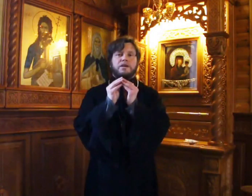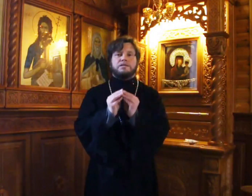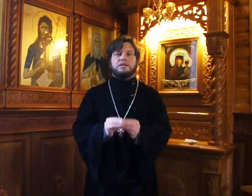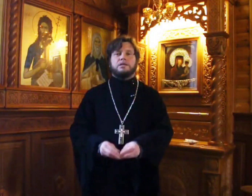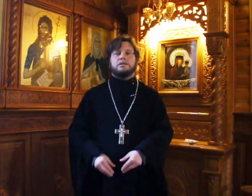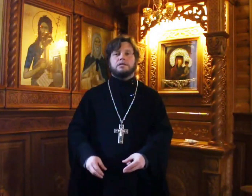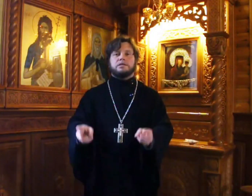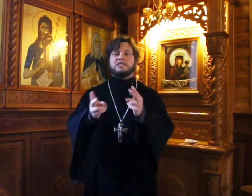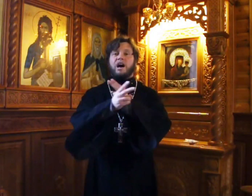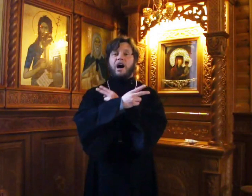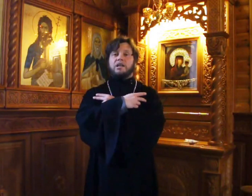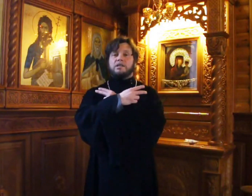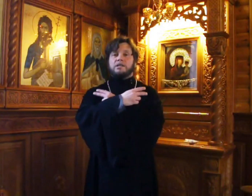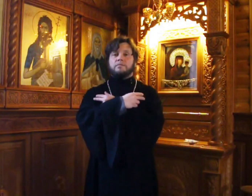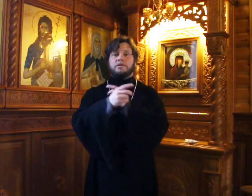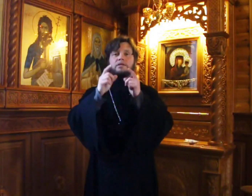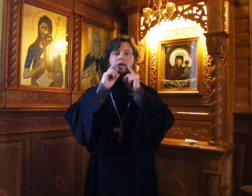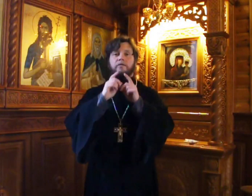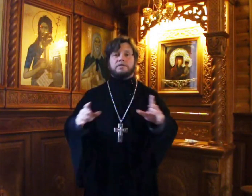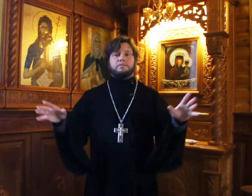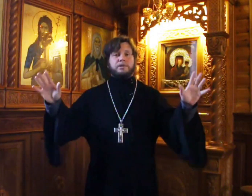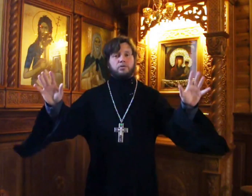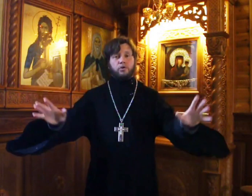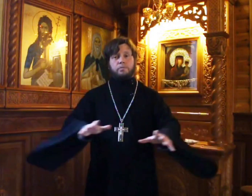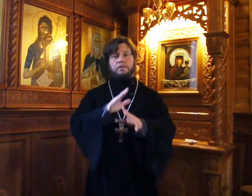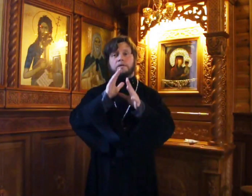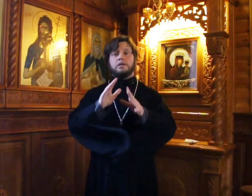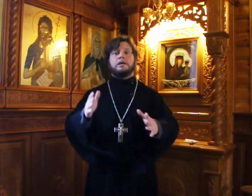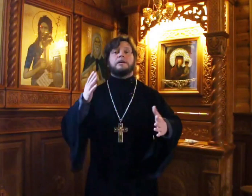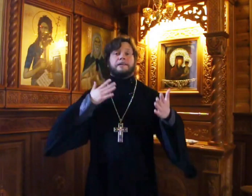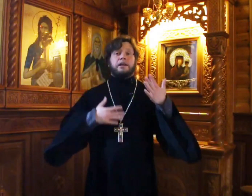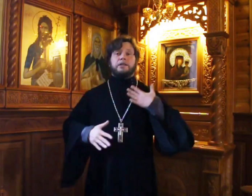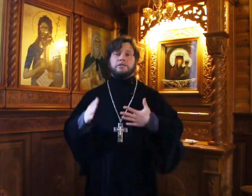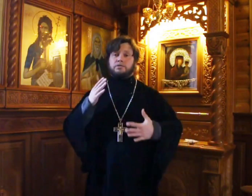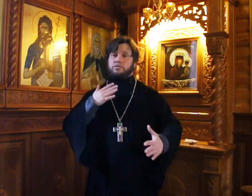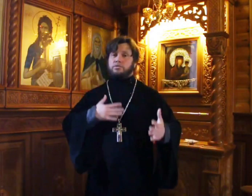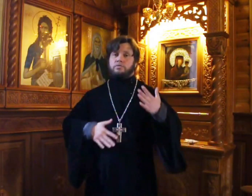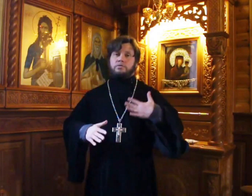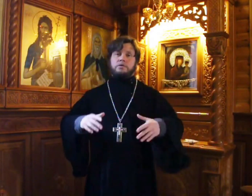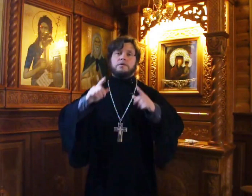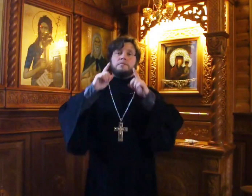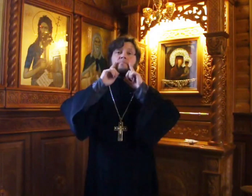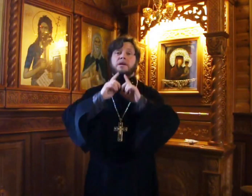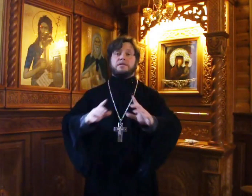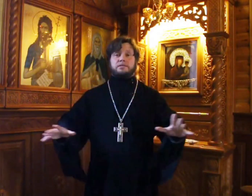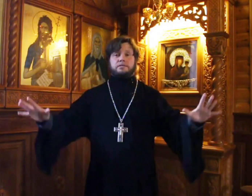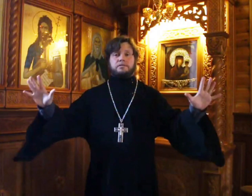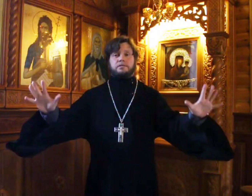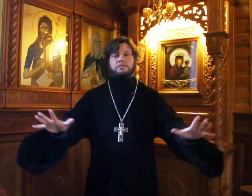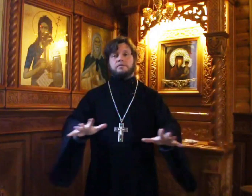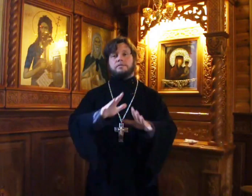Вместе с ангелами воспоем радостную песнь.